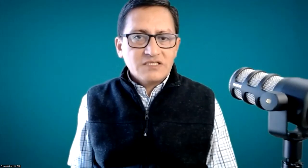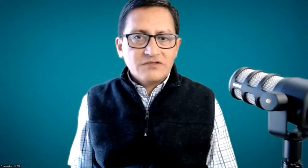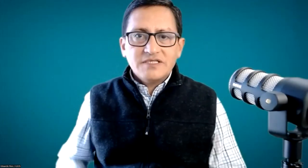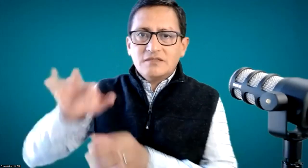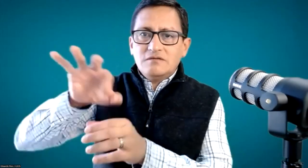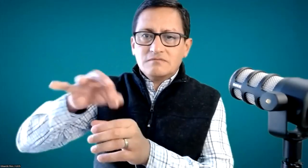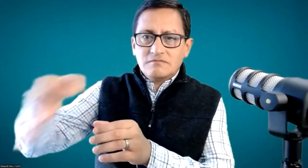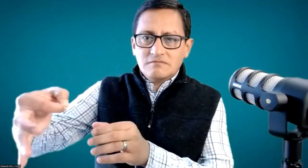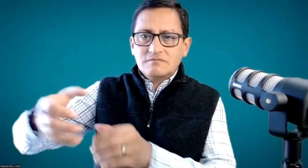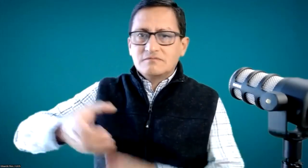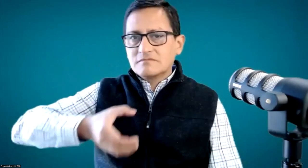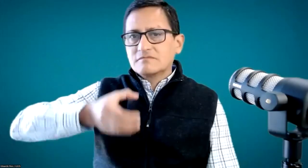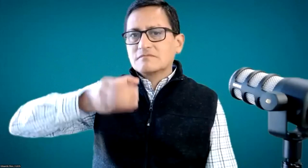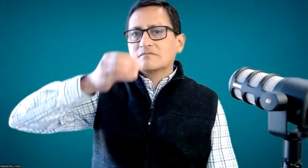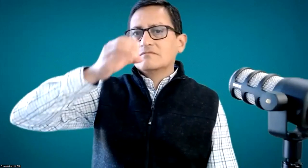tomo una cerveza, ¿cierto?